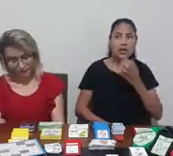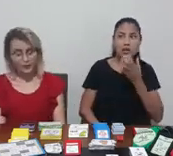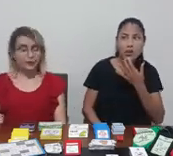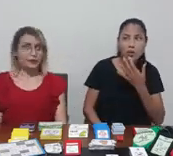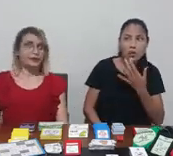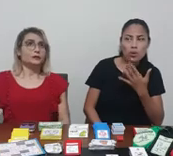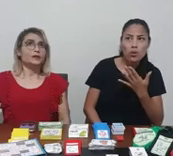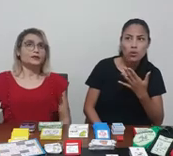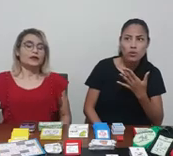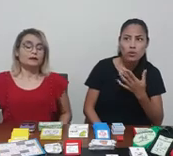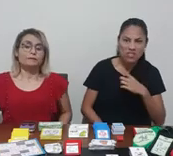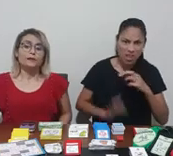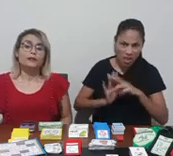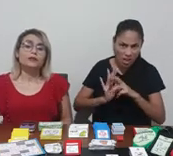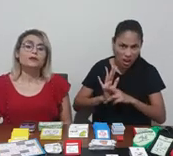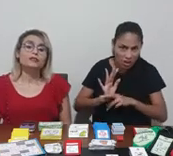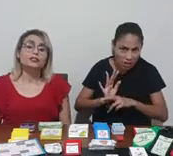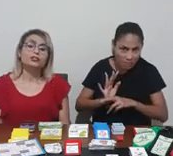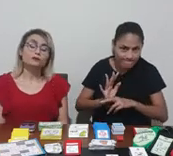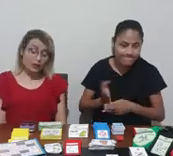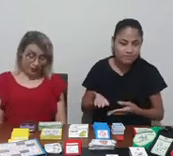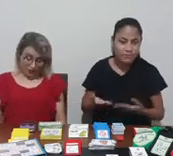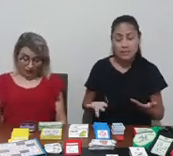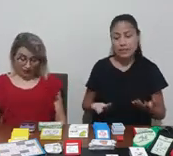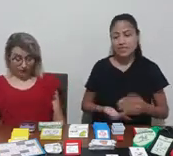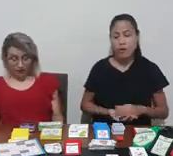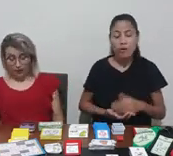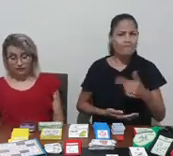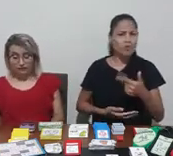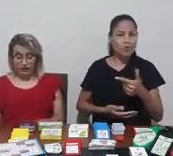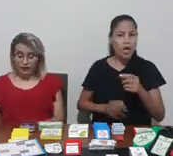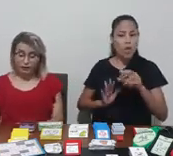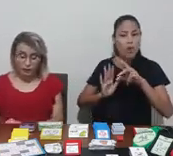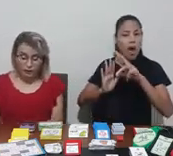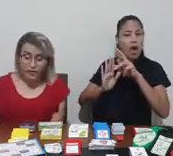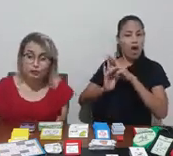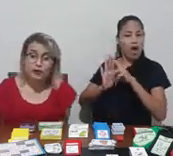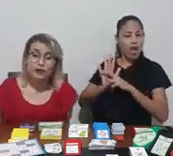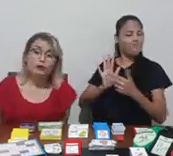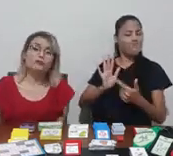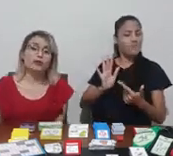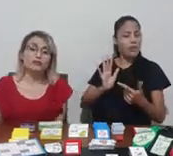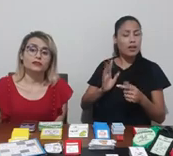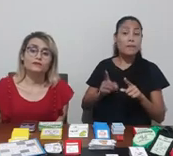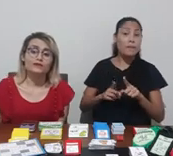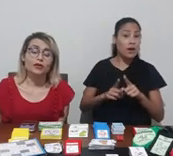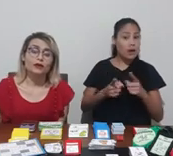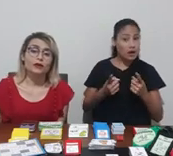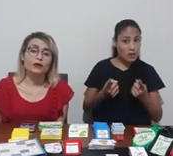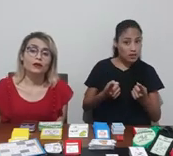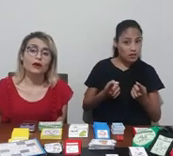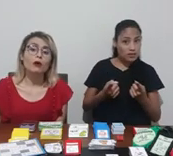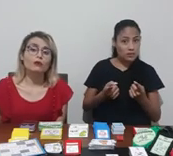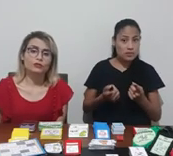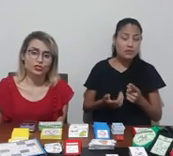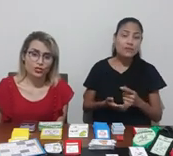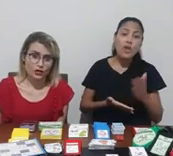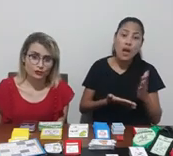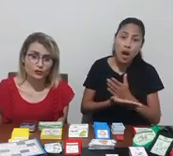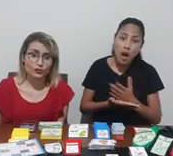cores? Pois é, não existe uma regra, tá, Rafaela? Mas o que é que acontece?